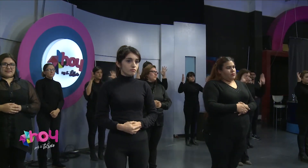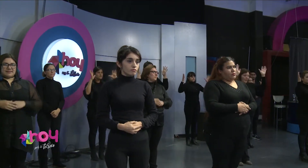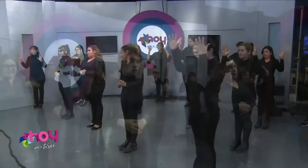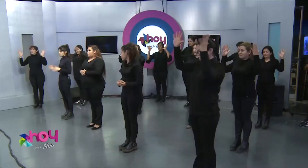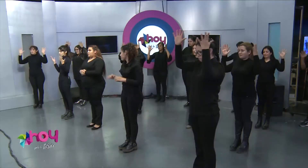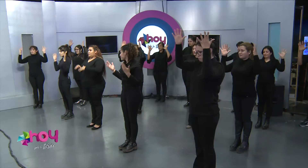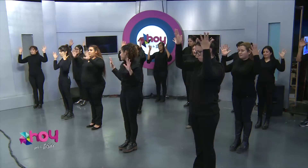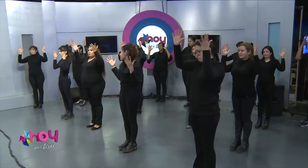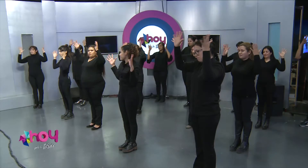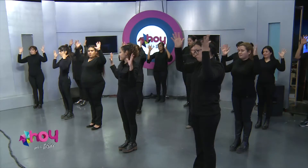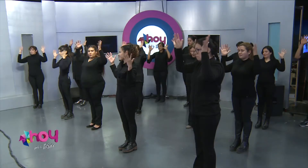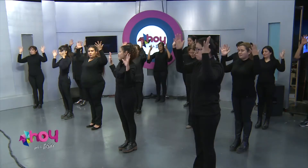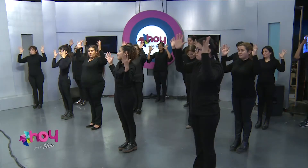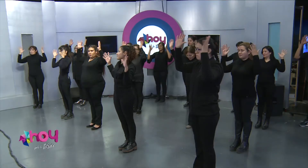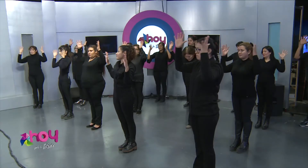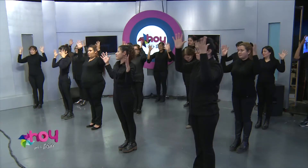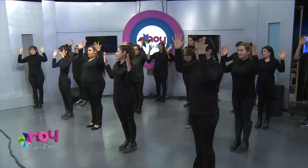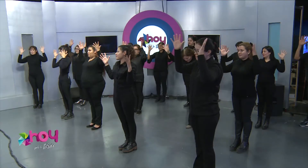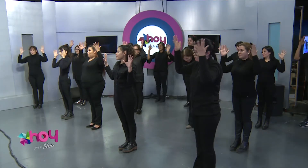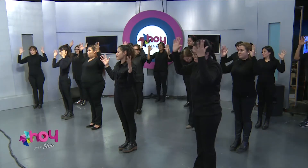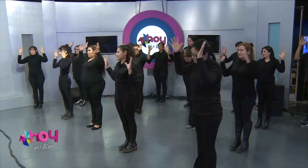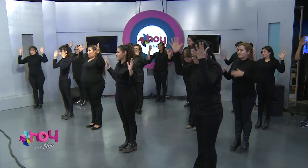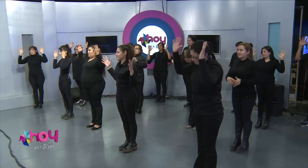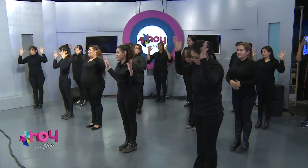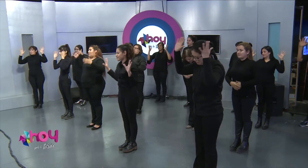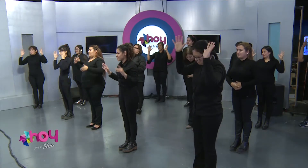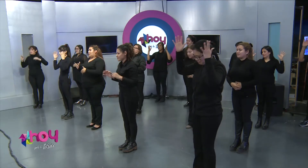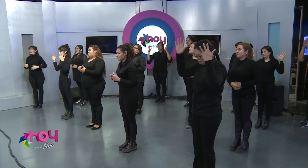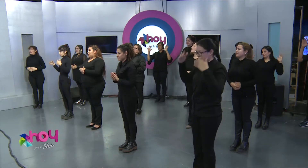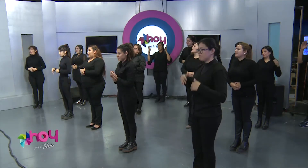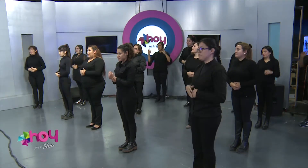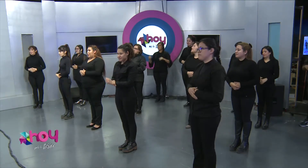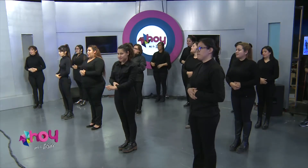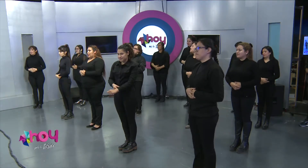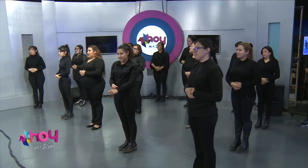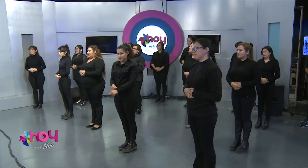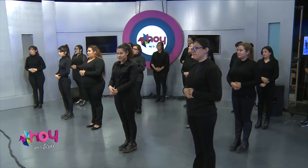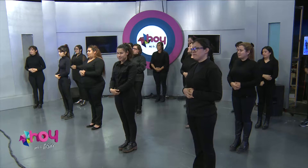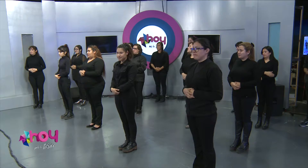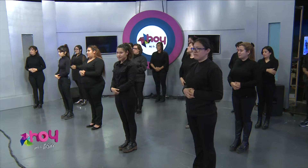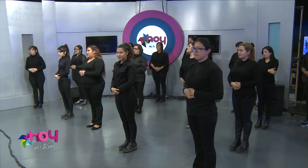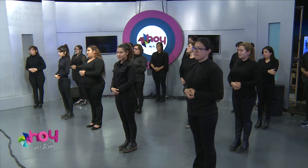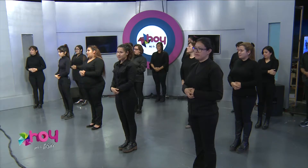Un gran aplauso para este coro de Acaso. Noemí, muchas gracias por haber